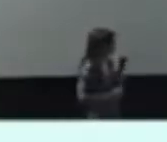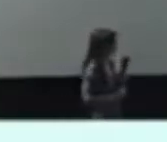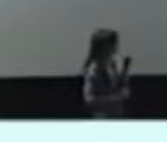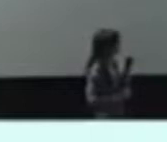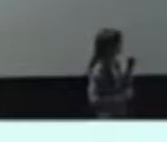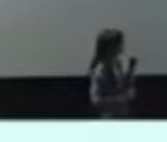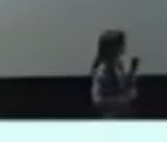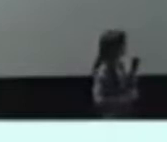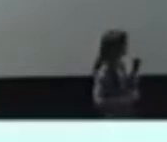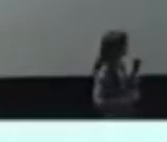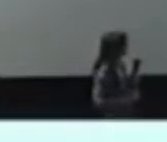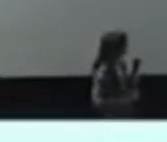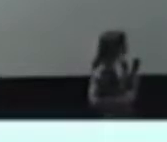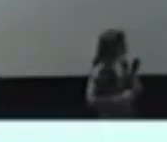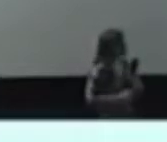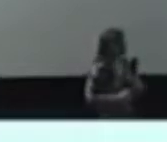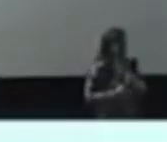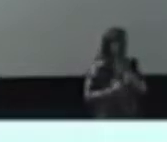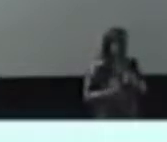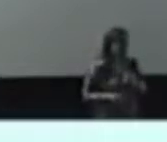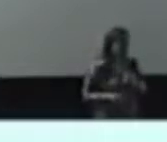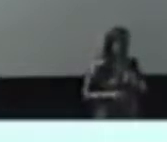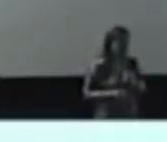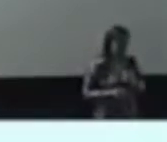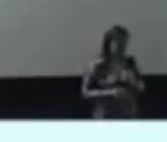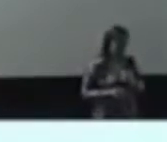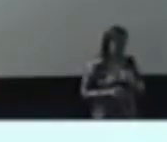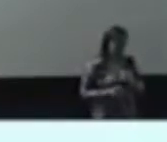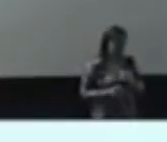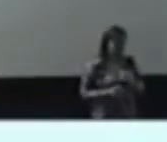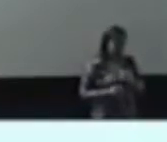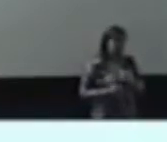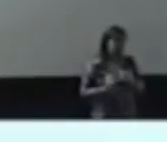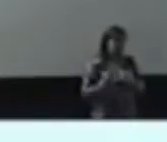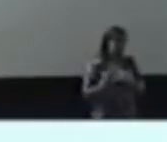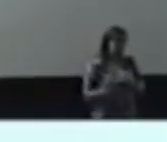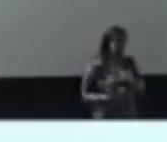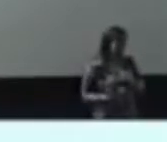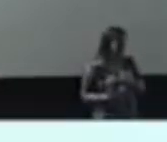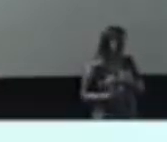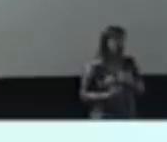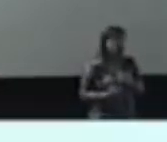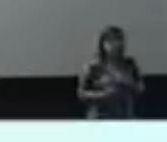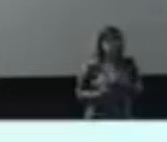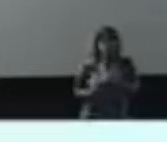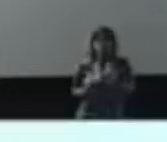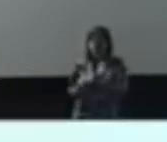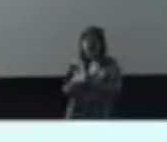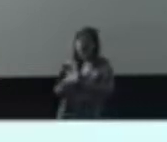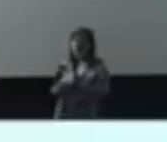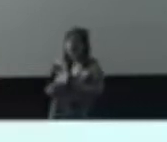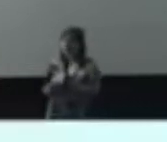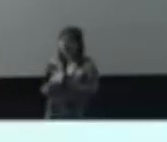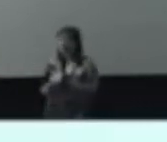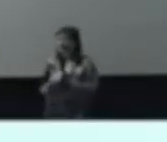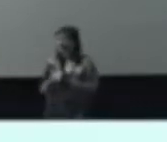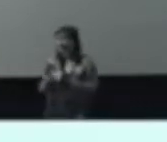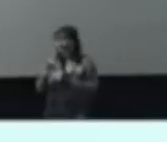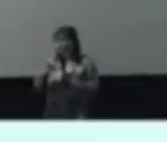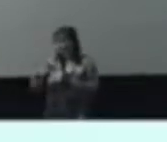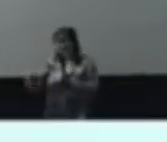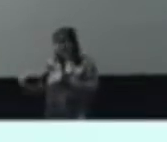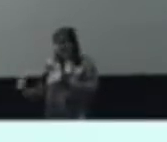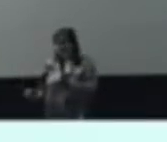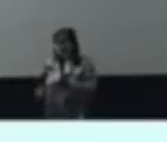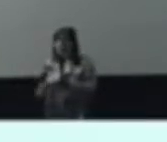la primera intervención la importancia de las calibraciones. Bueno, pues además de todos los datos que nos comentaba de